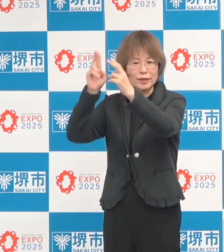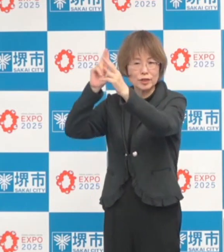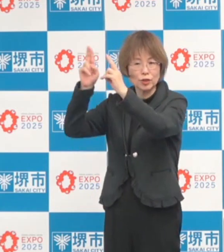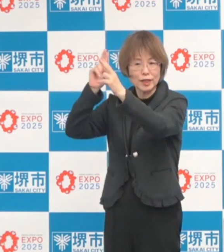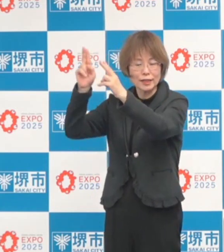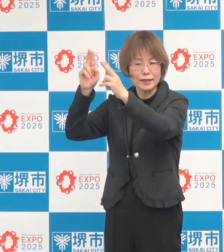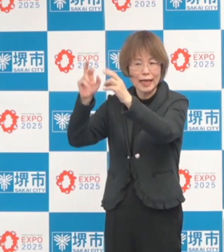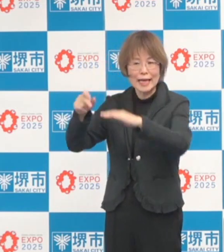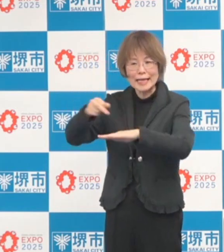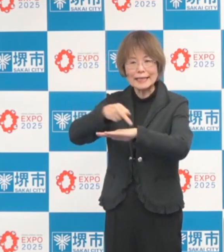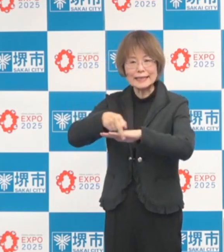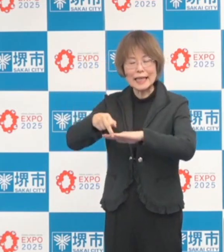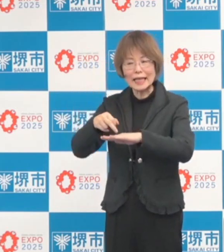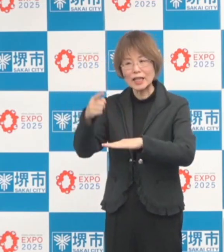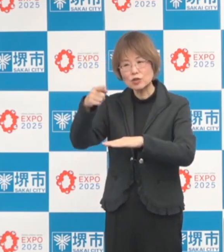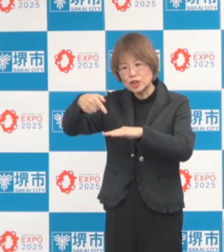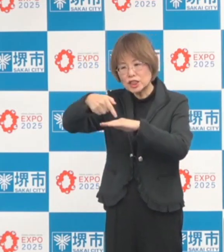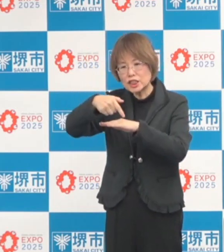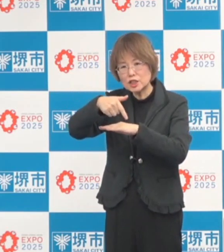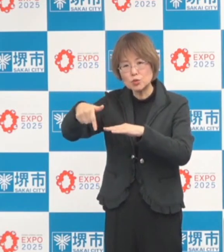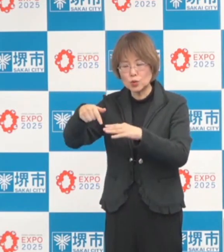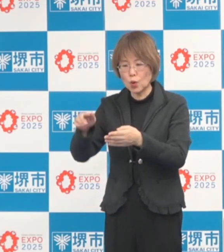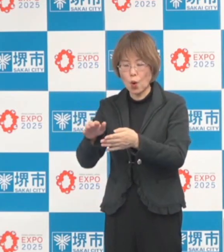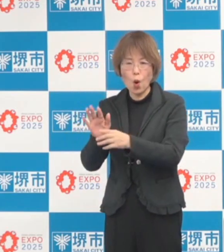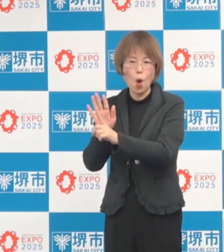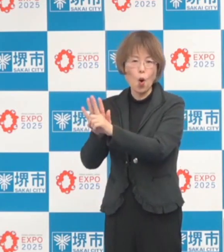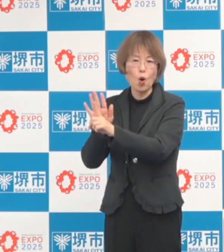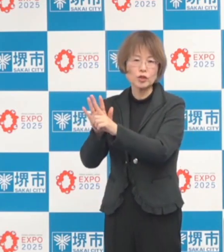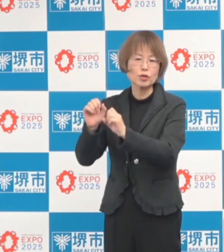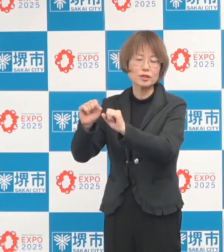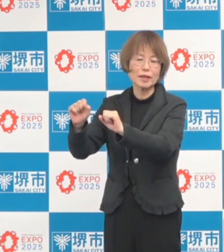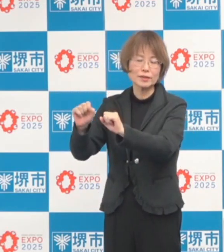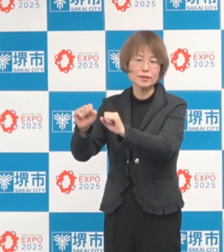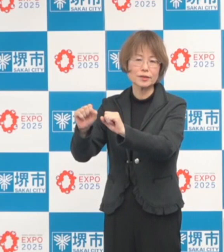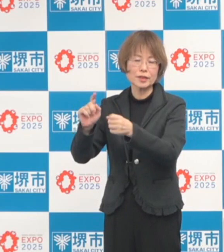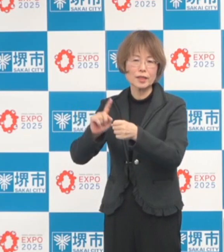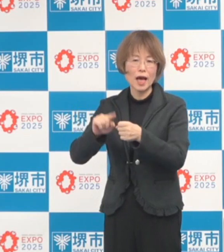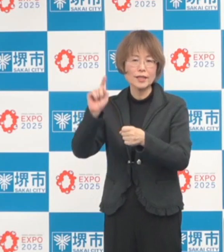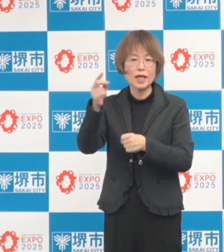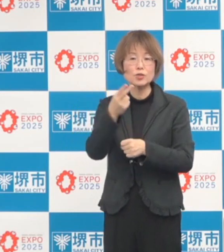一部補助を実施をいたします。また来年度から